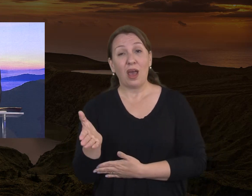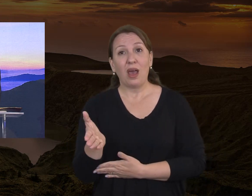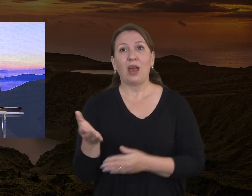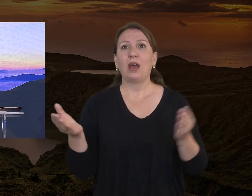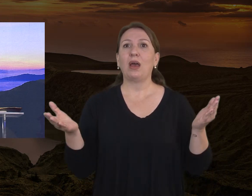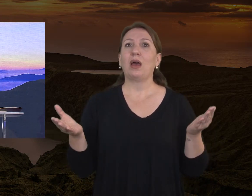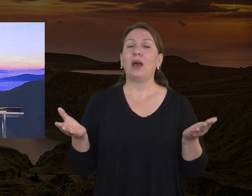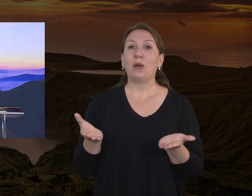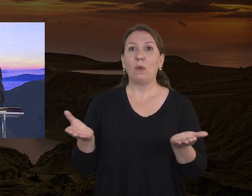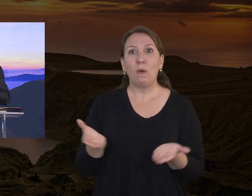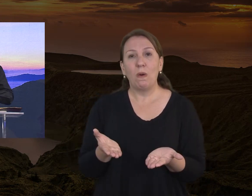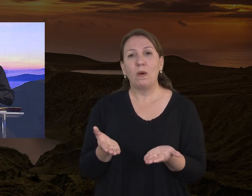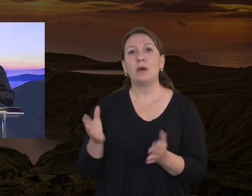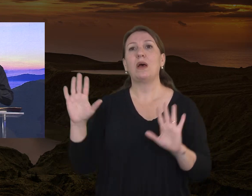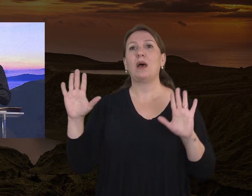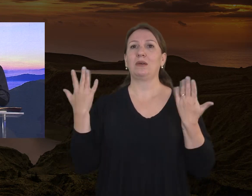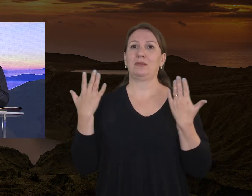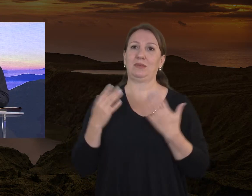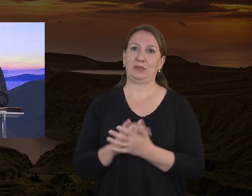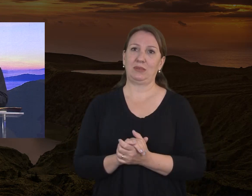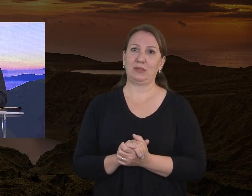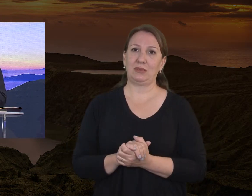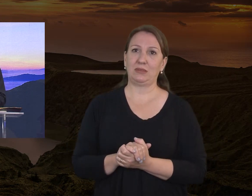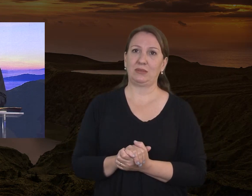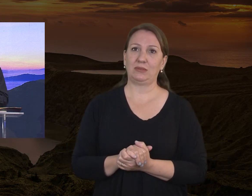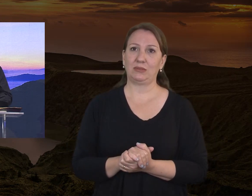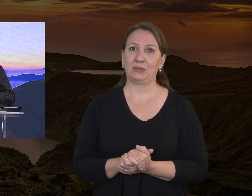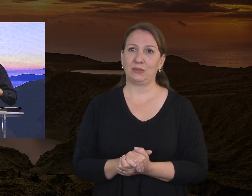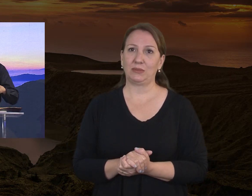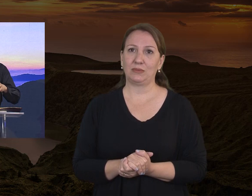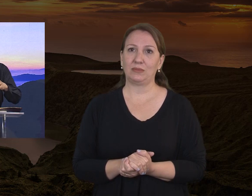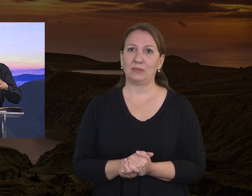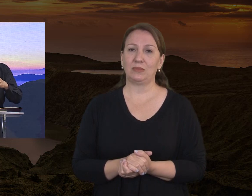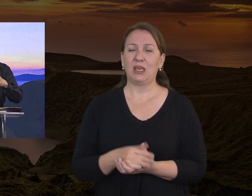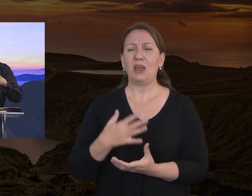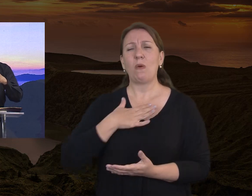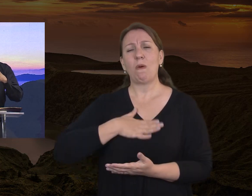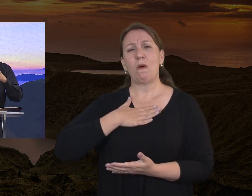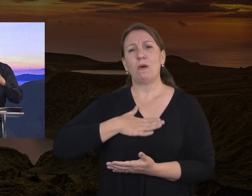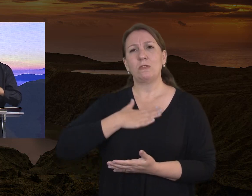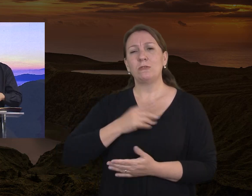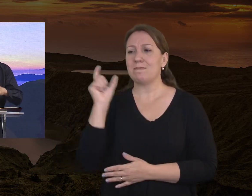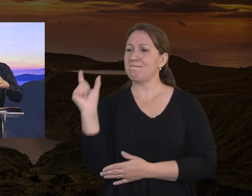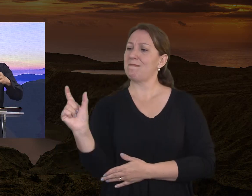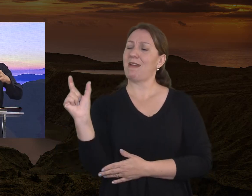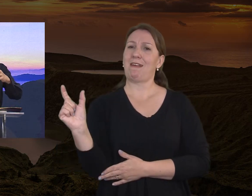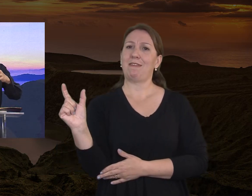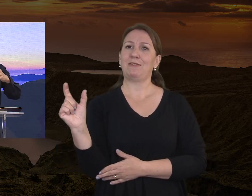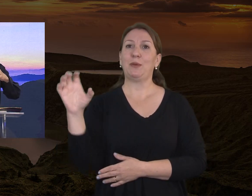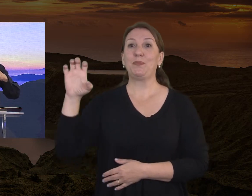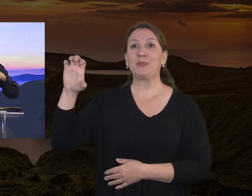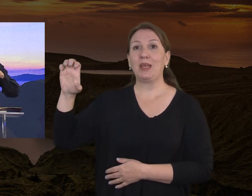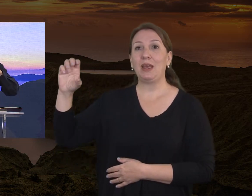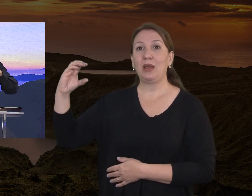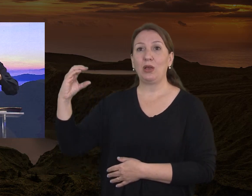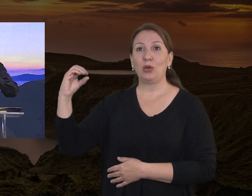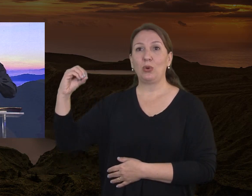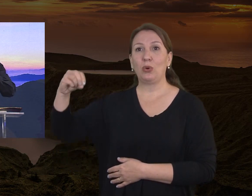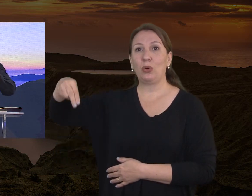essa gestão não parou. Quer dizer, eu gosto dessa palavra economia, porque ela se refere a